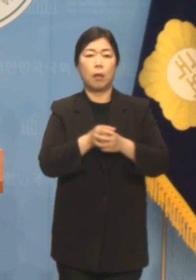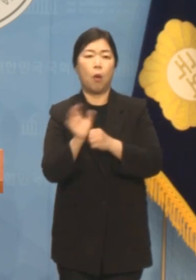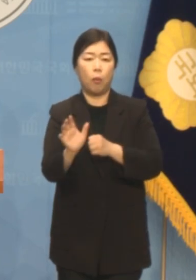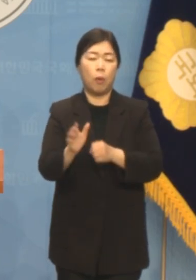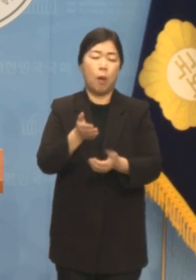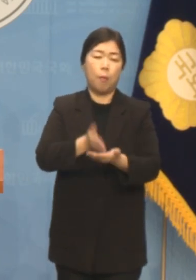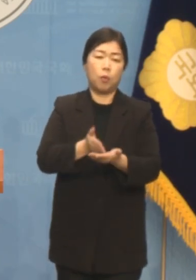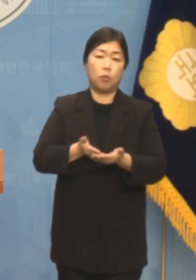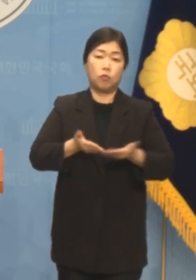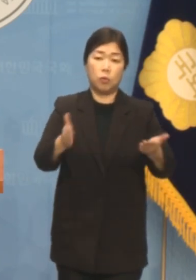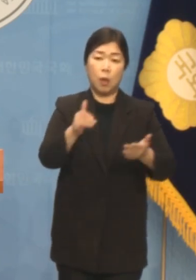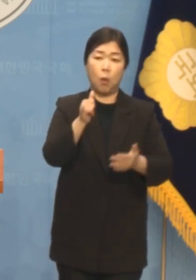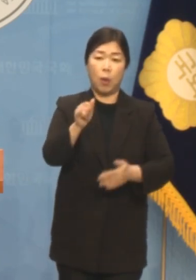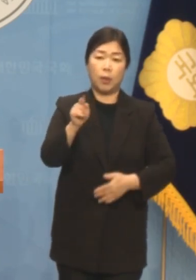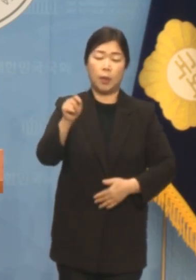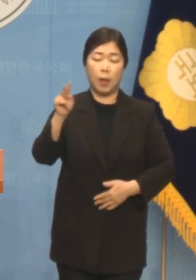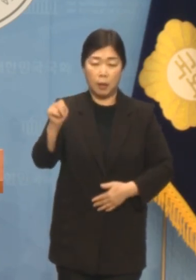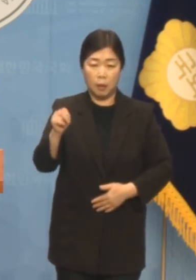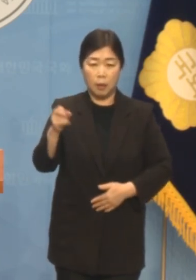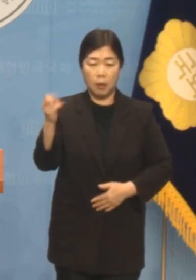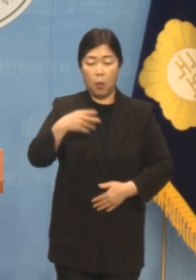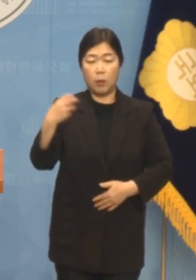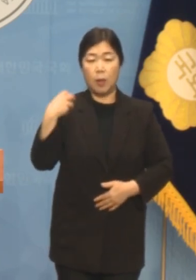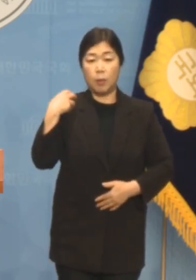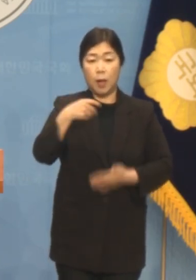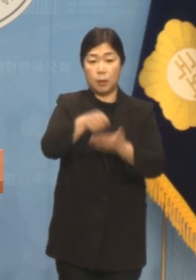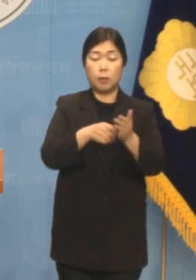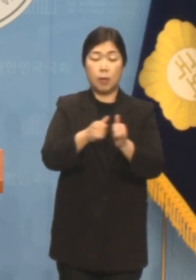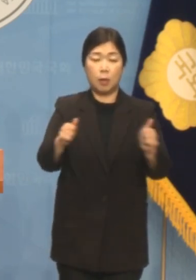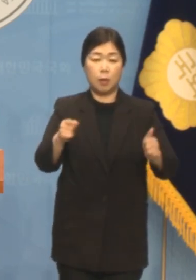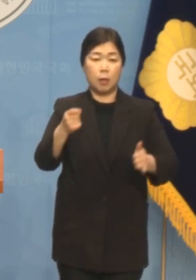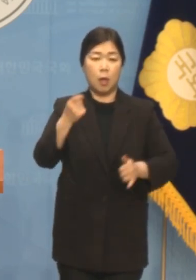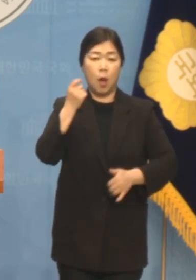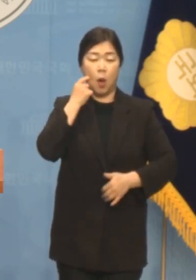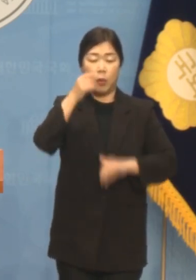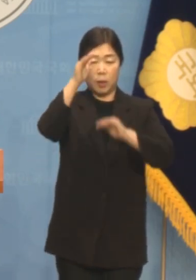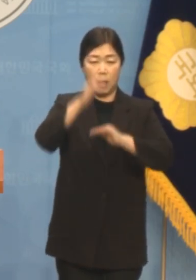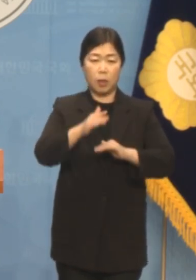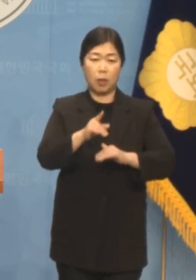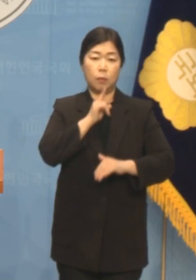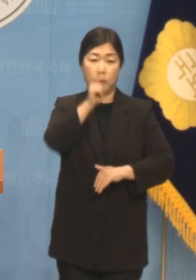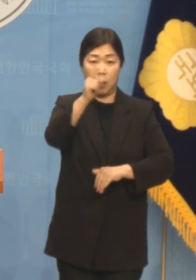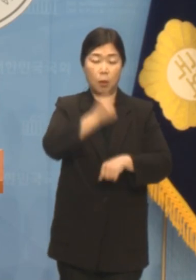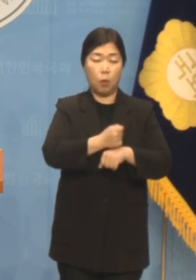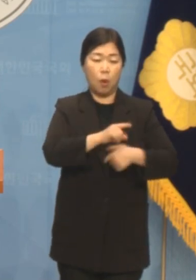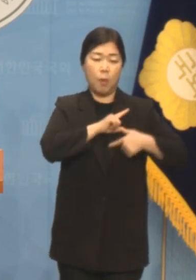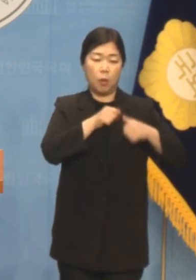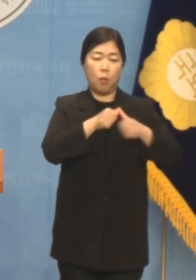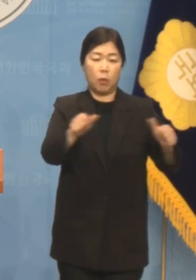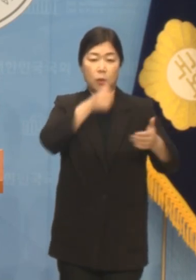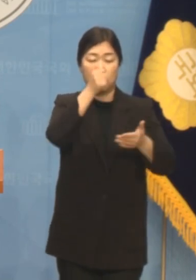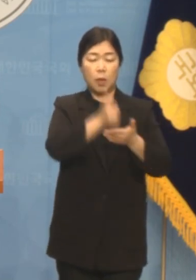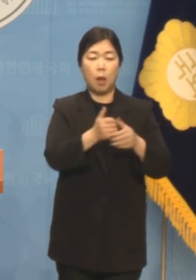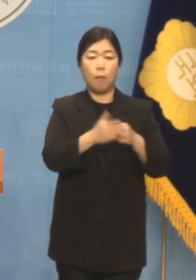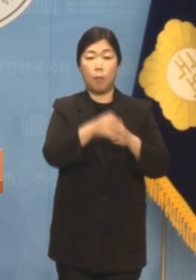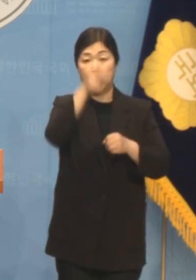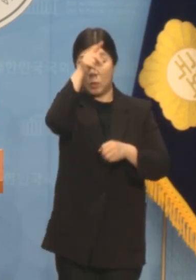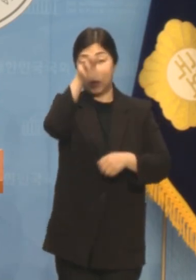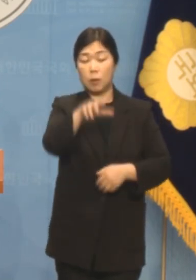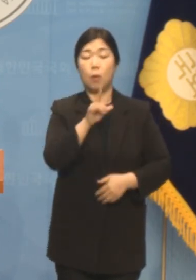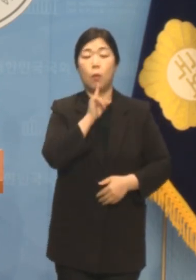YTN, 그리고 YTN 담당 기자를 허위사실 적시 명예훼손죄로 마포경찰서에 고소하며